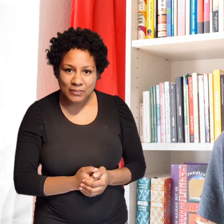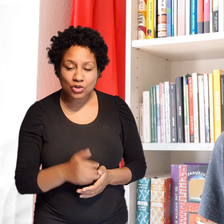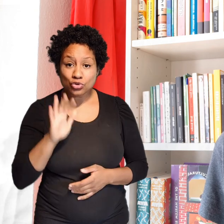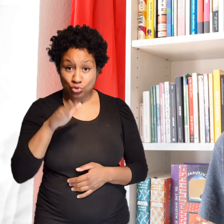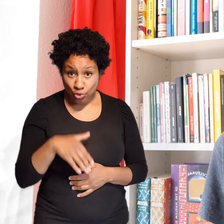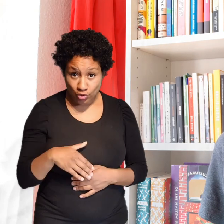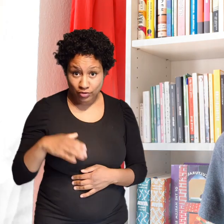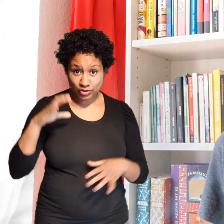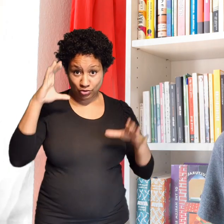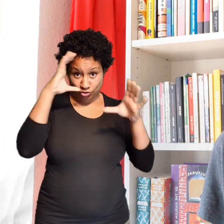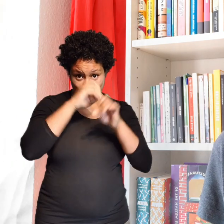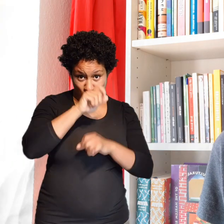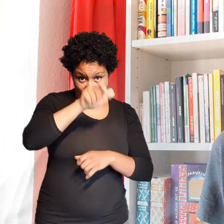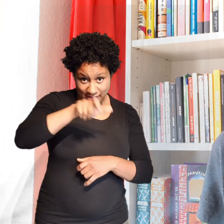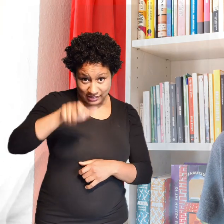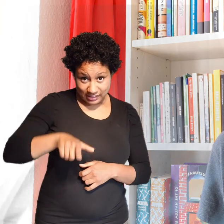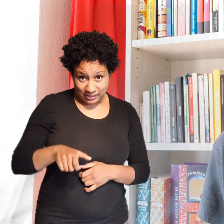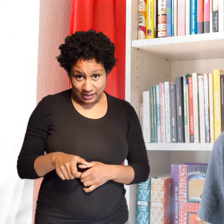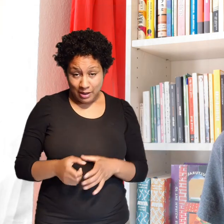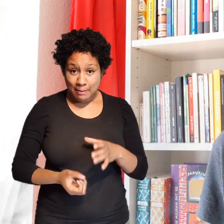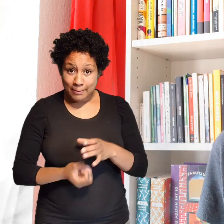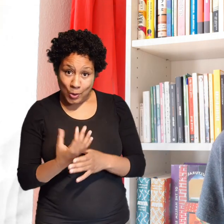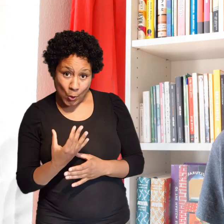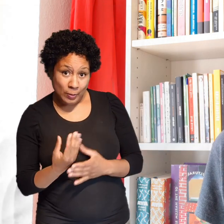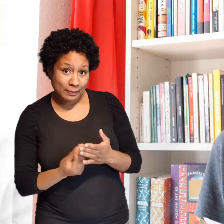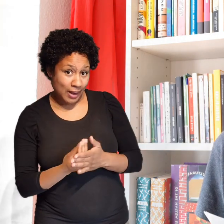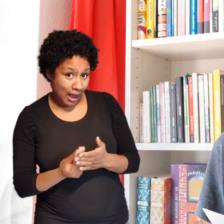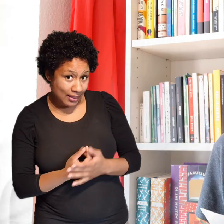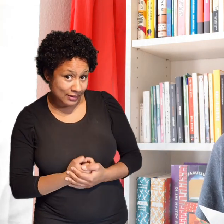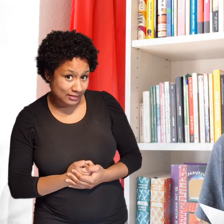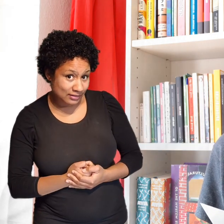schwarze Blumen malen?